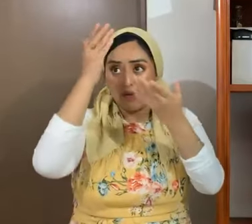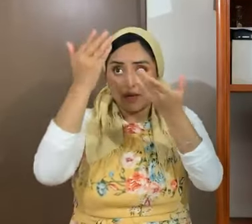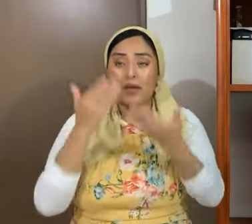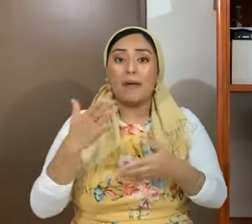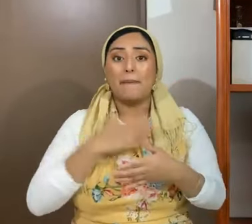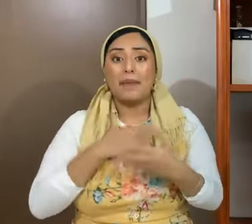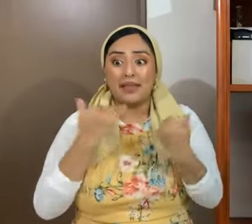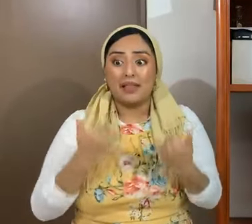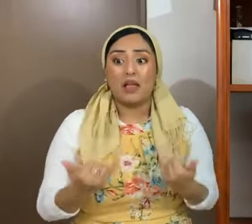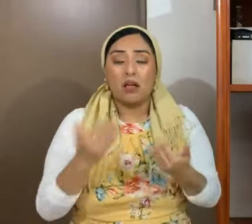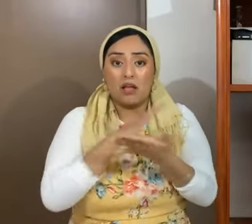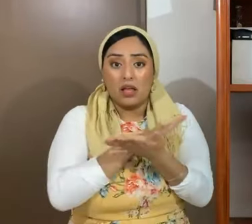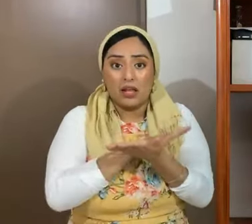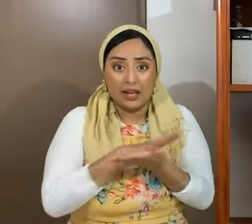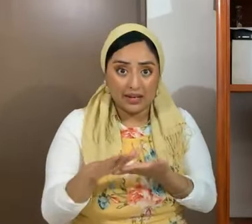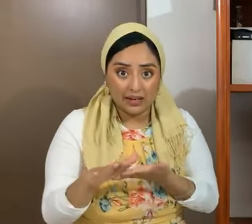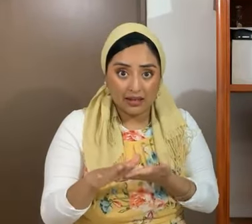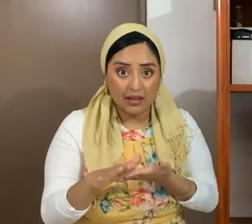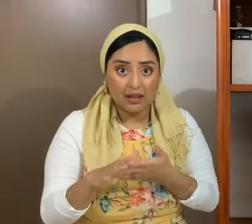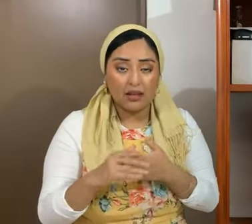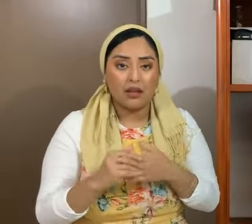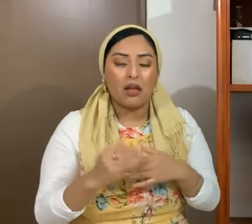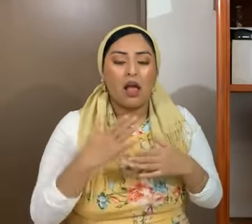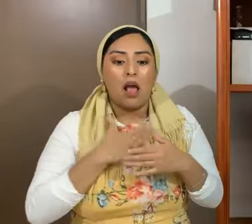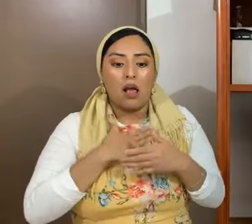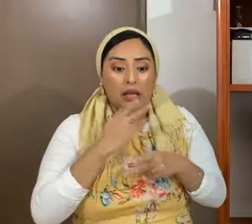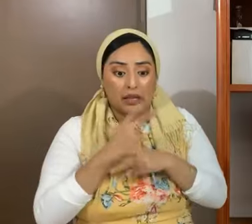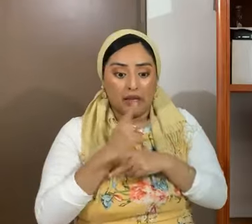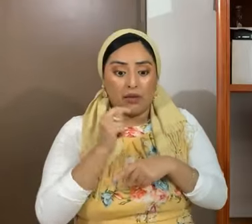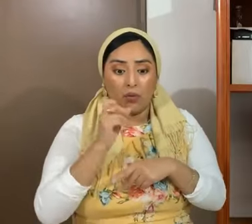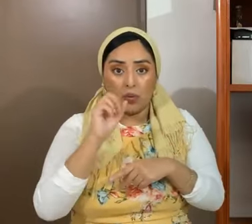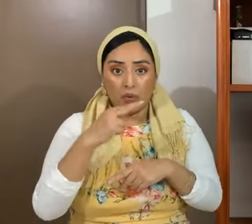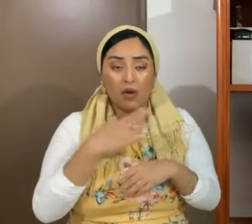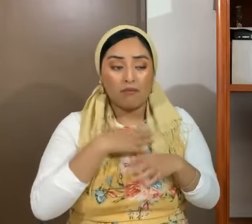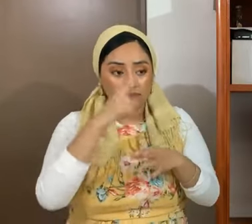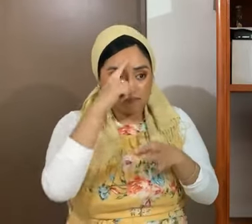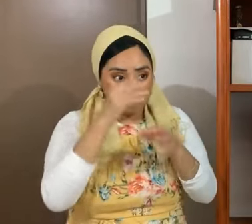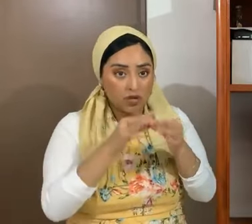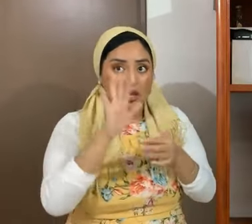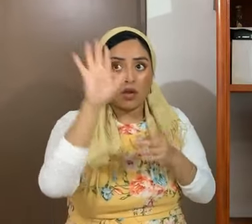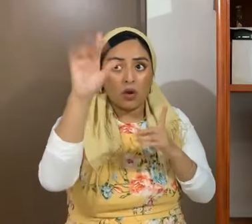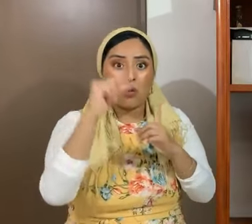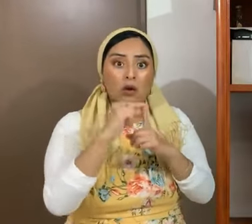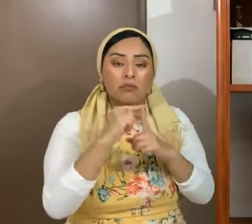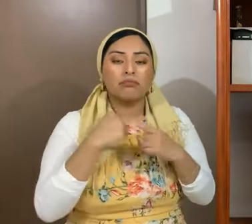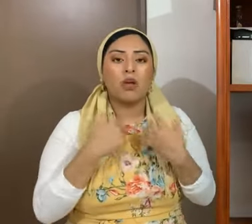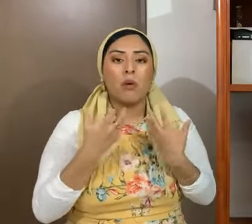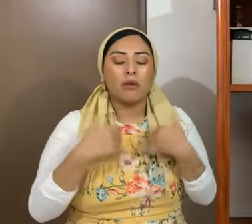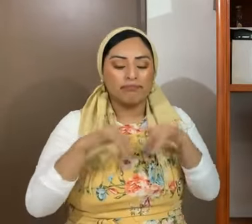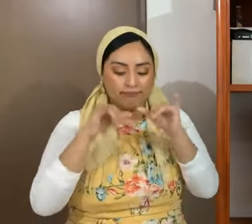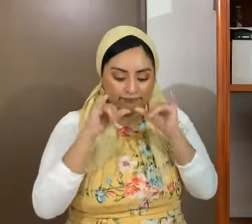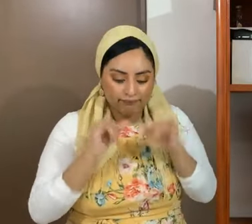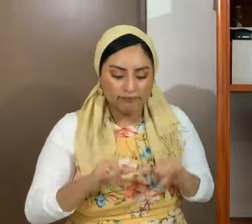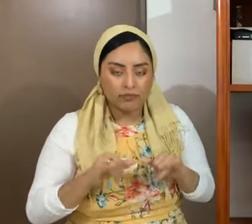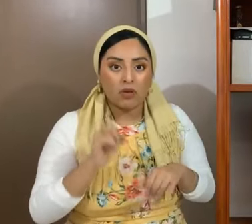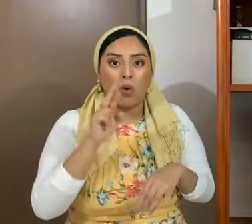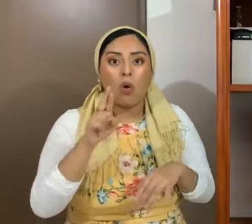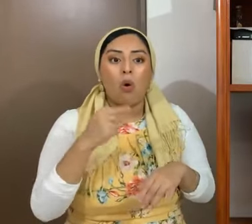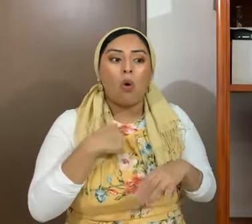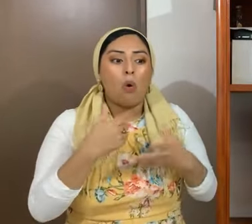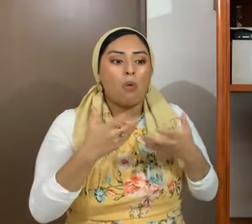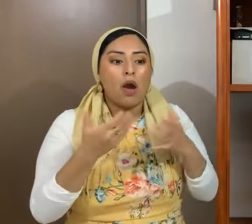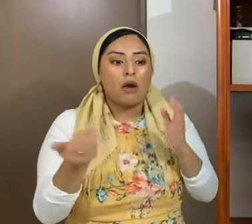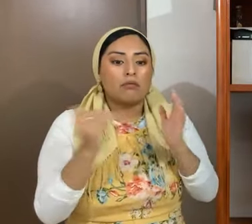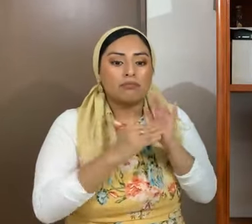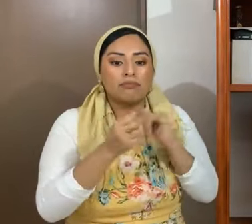virgen y limpio porque me restauró, porque hoy guardo la Torah y soy fiel a su palabra, ¿quiero mantenerme así o quiero volver